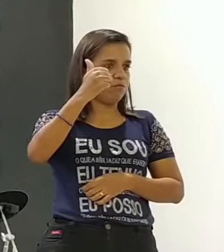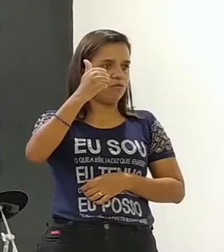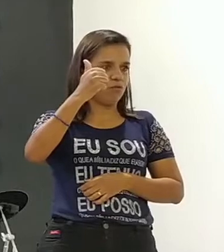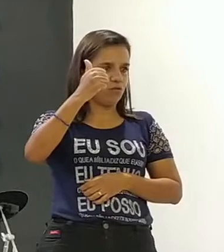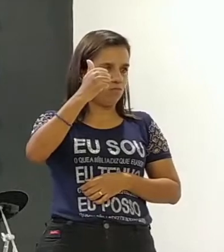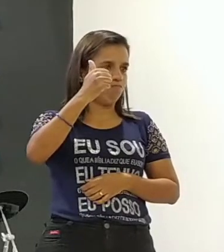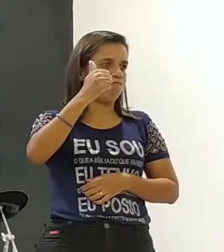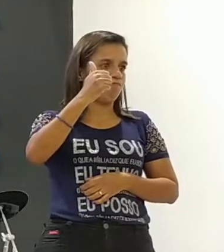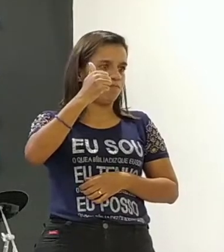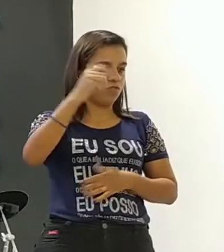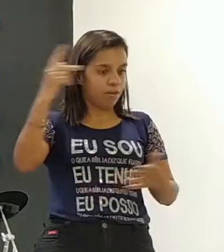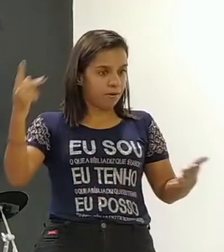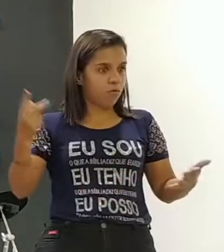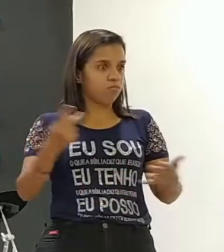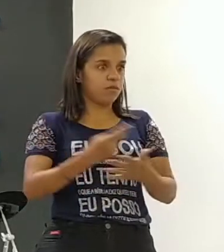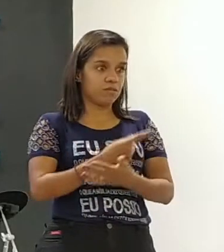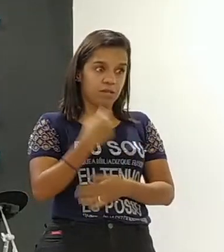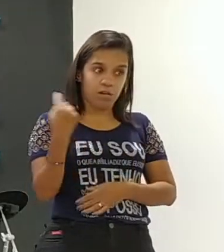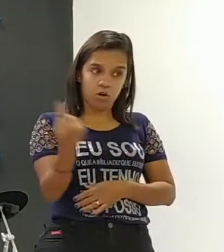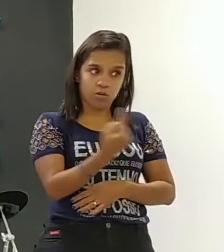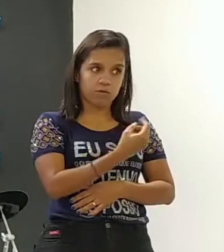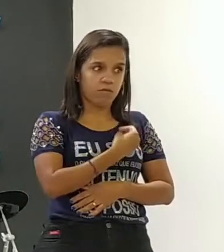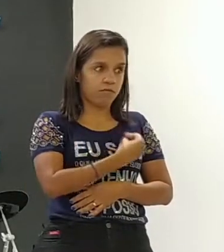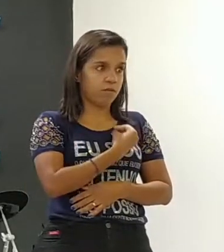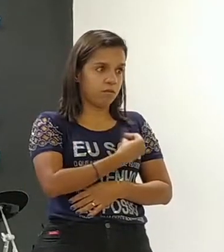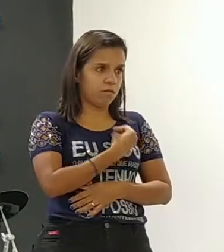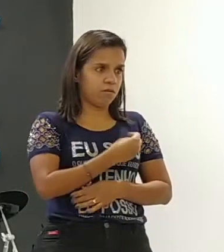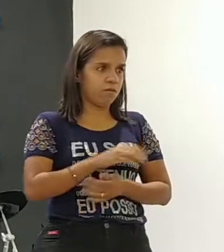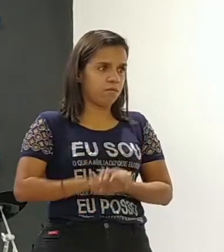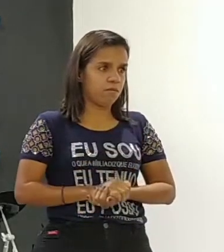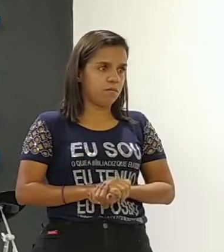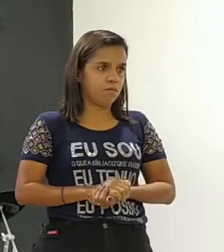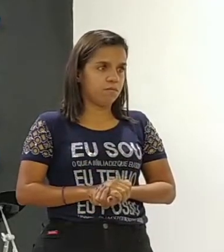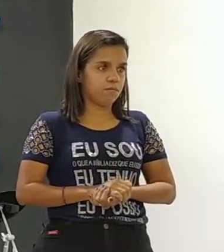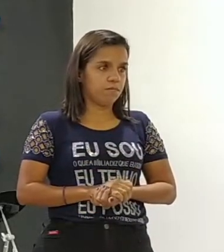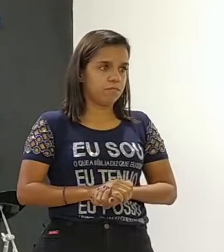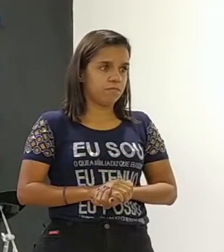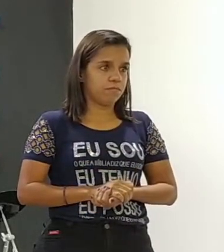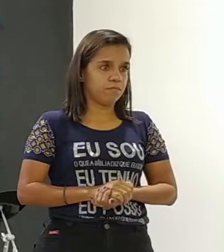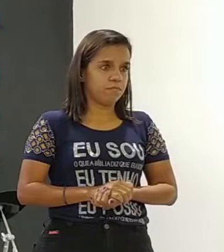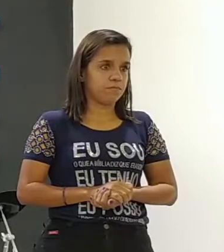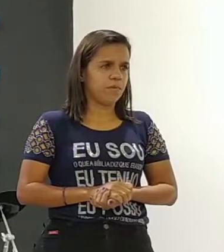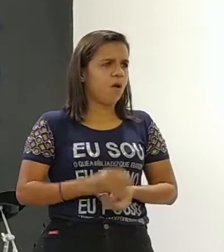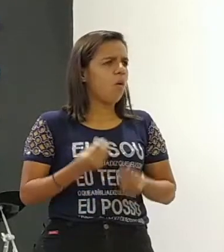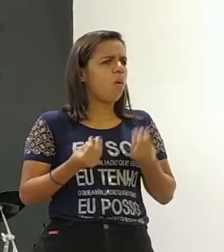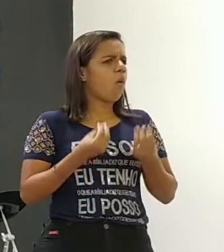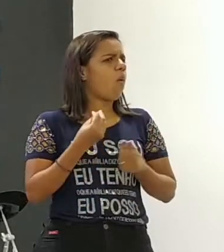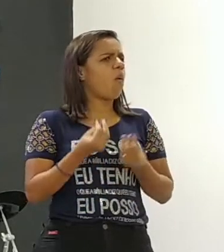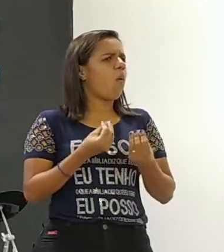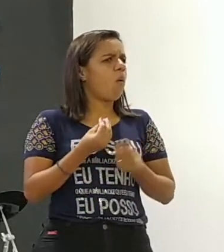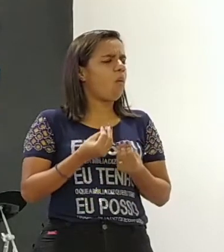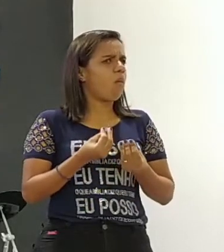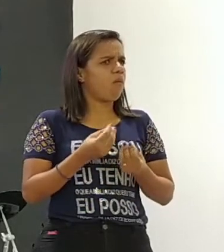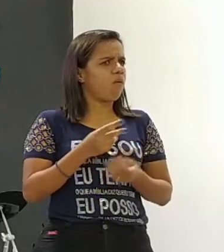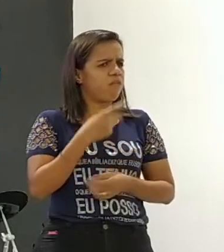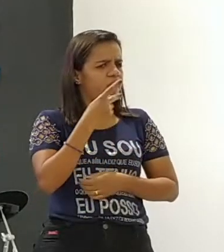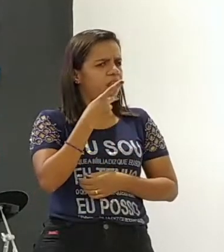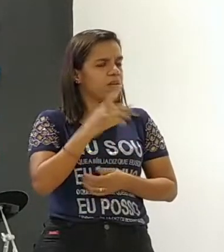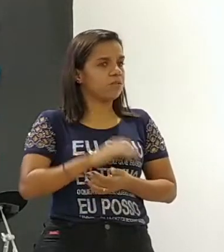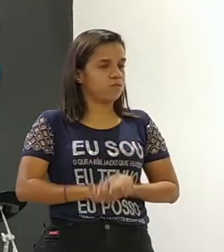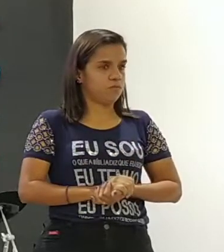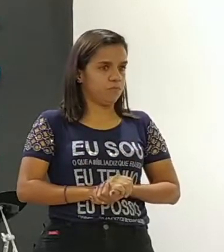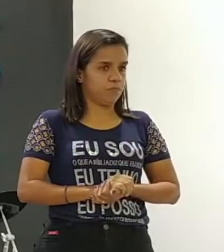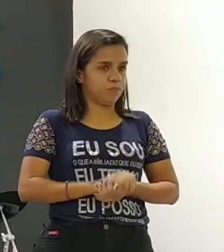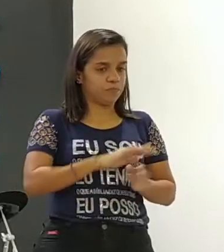vida. Irmão Elton, mas como é que você pode falar isso? Abre para mim